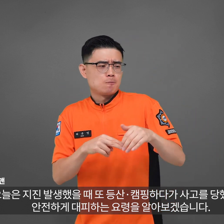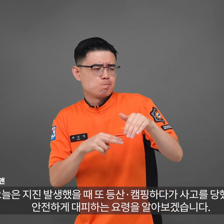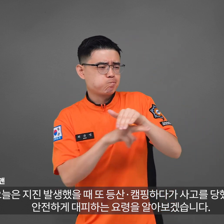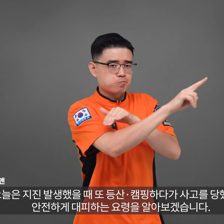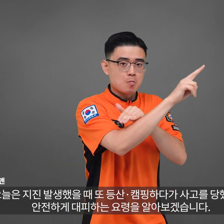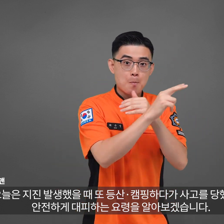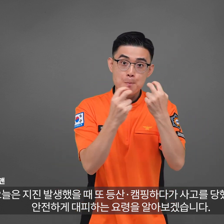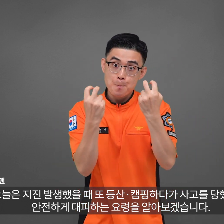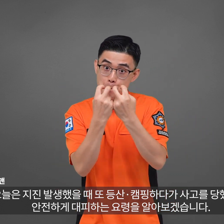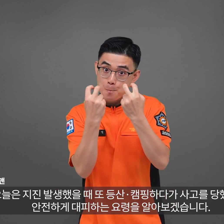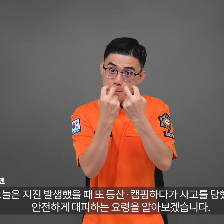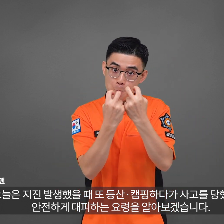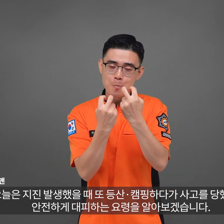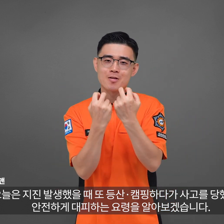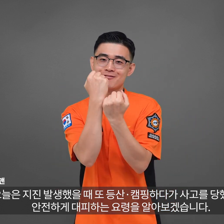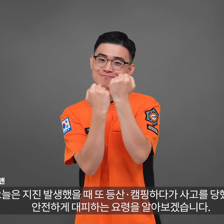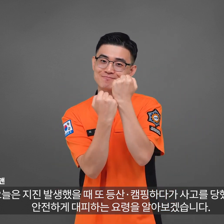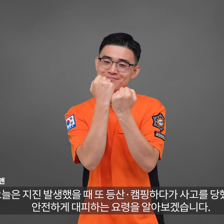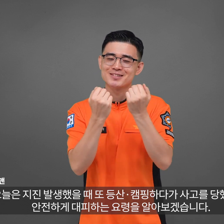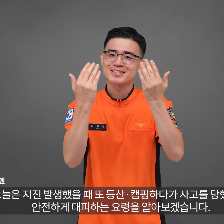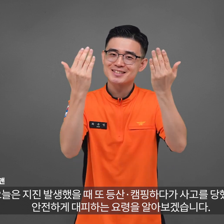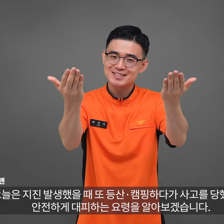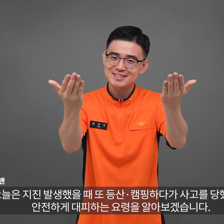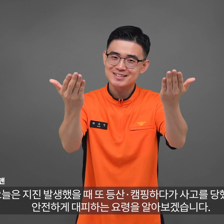안전하게 대피하는 요령을 알아보겠습니다.